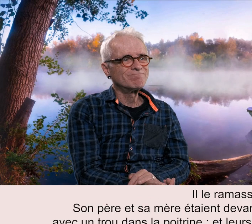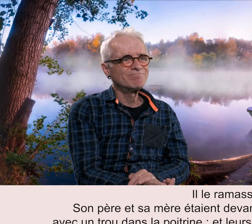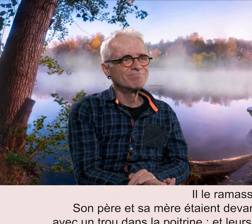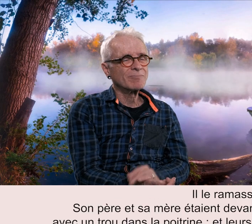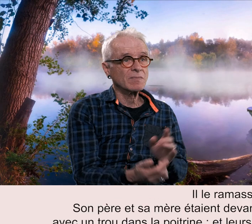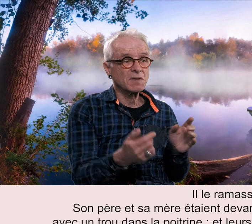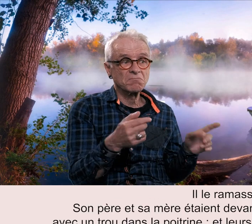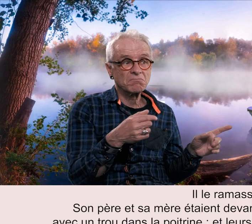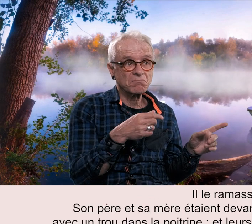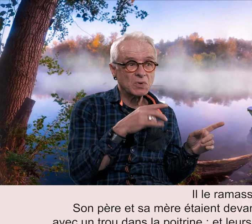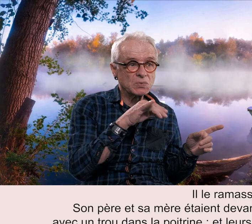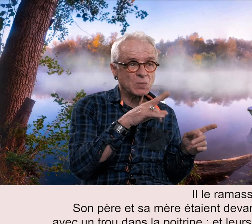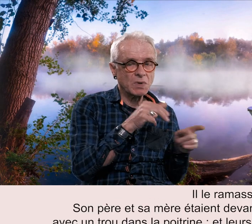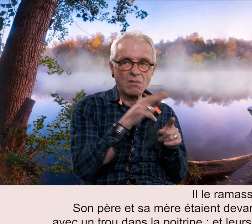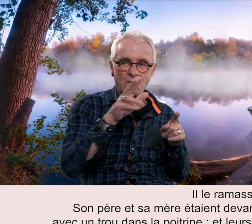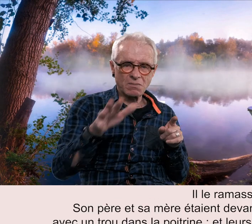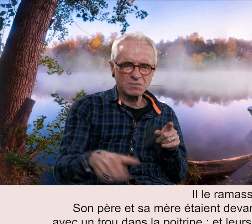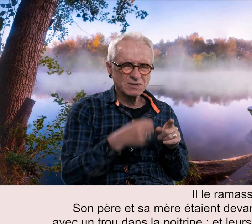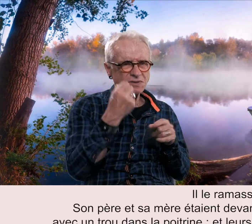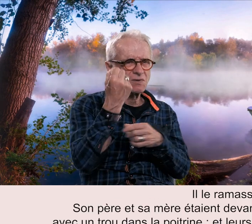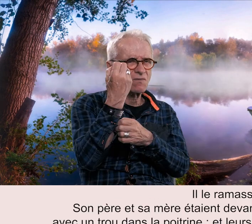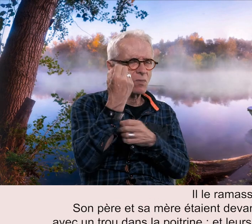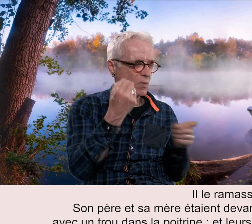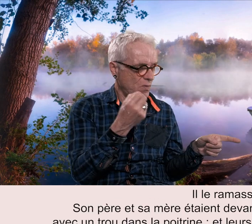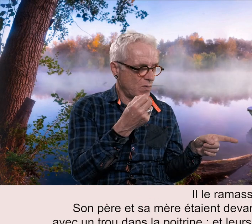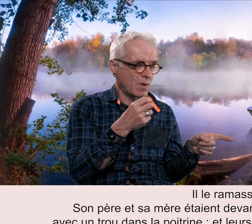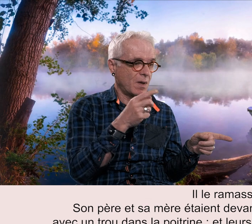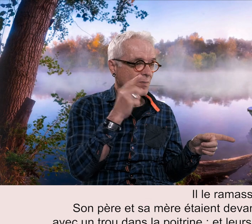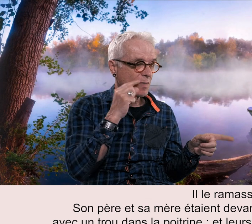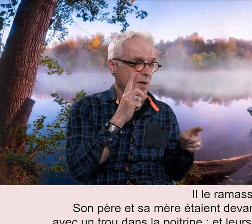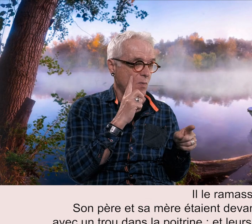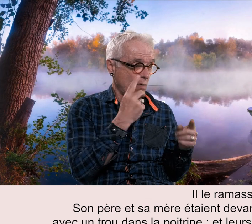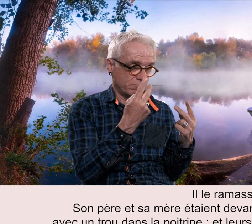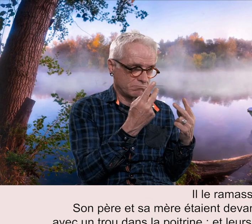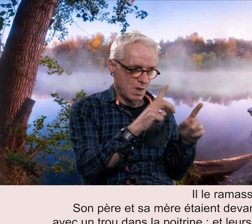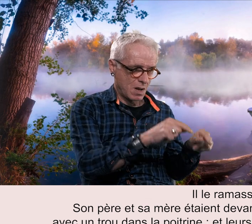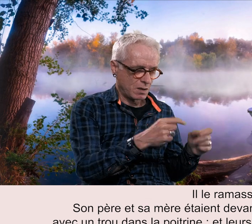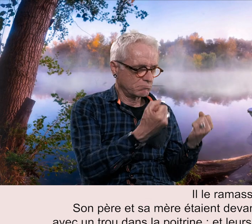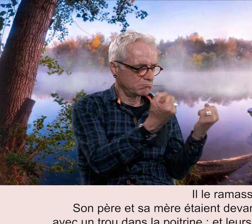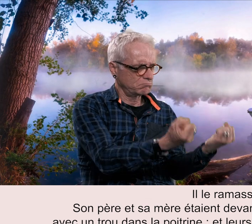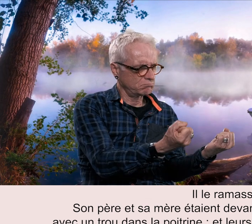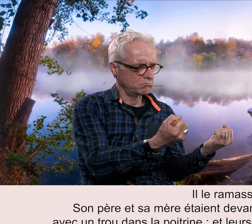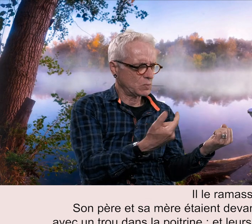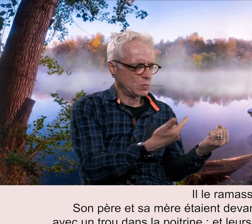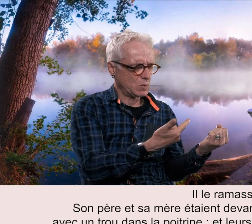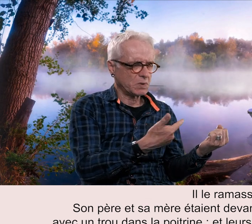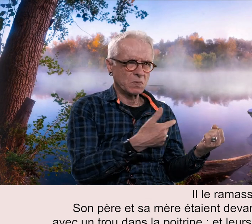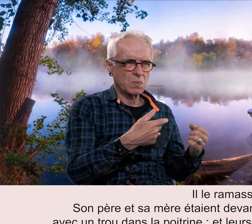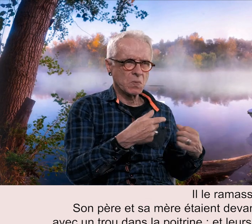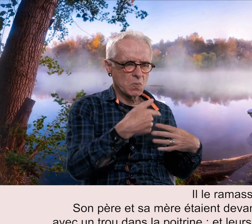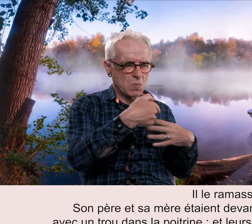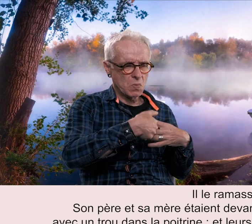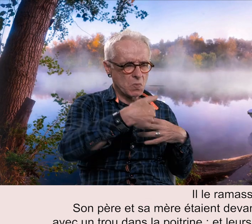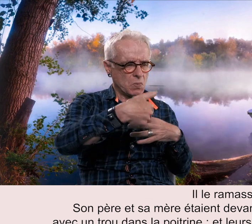Il le ramassa. Son père et sa mère étaient devant lui, étendus sur le dos avec un trou dans la